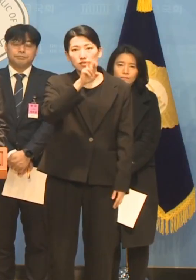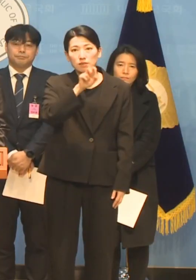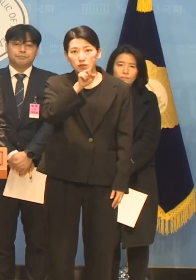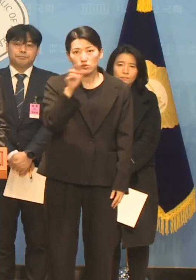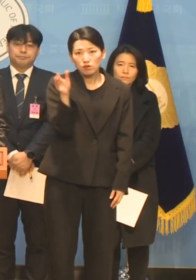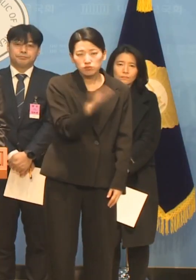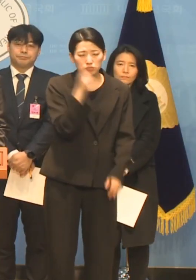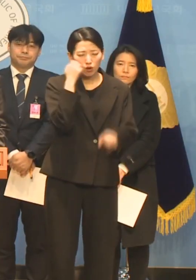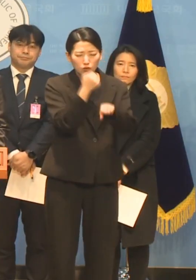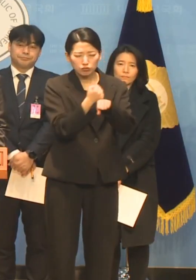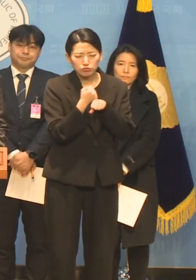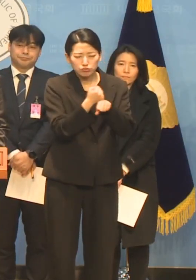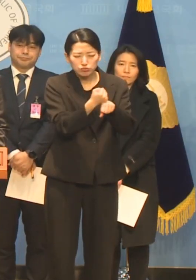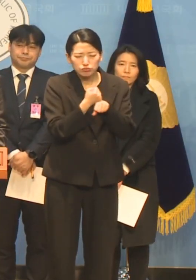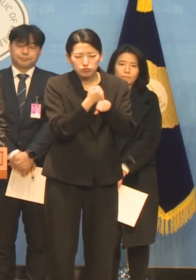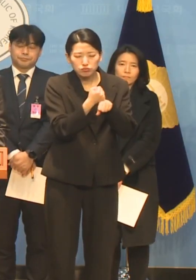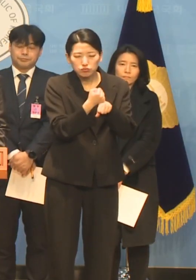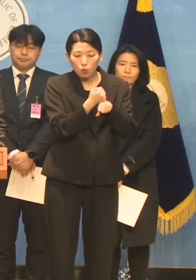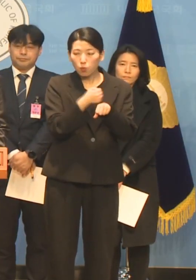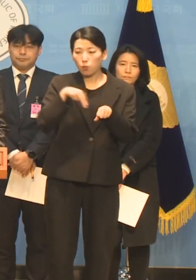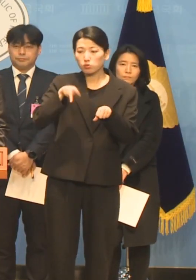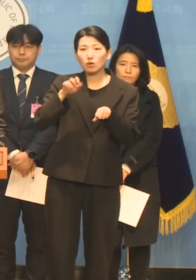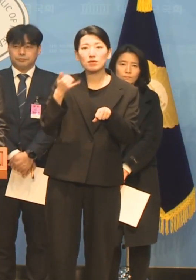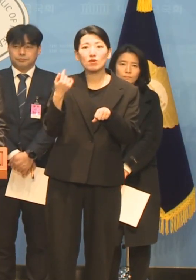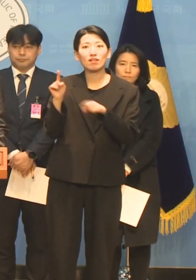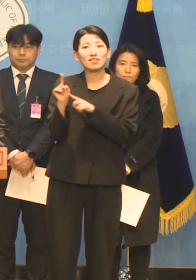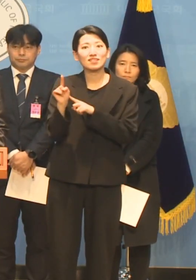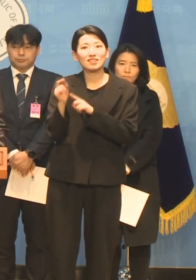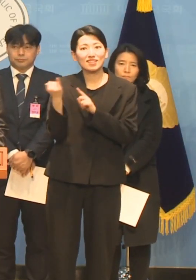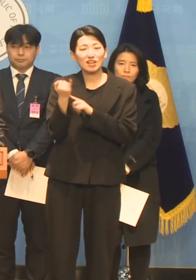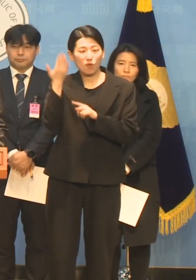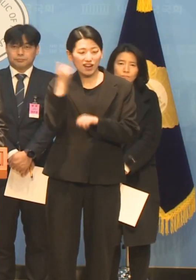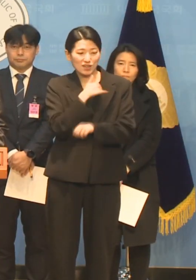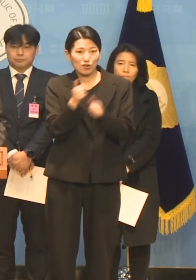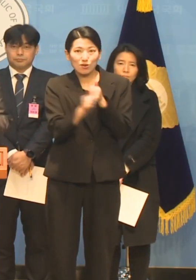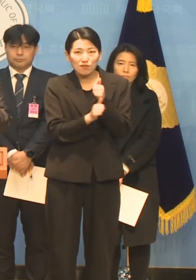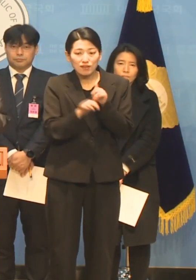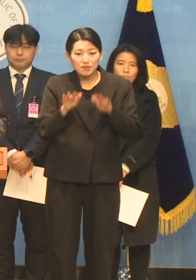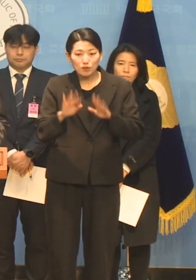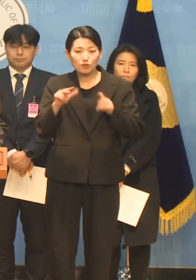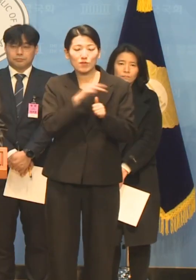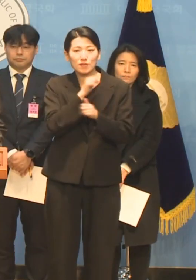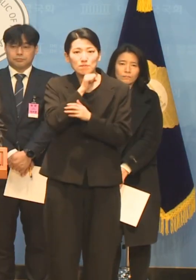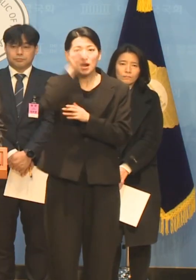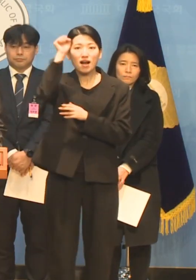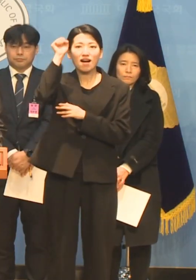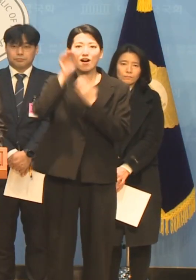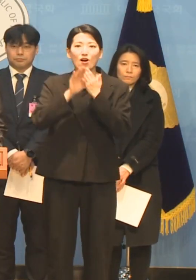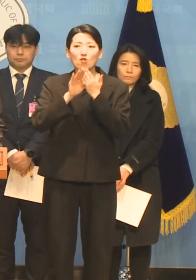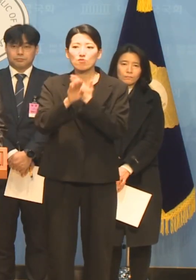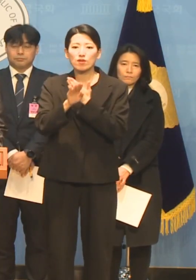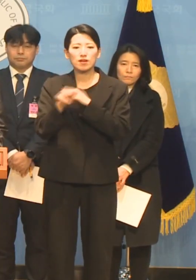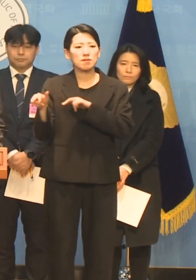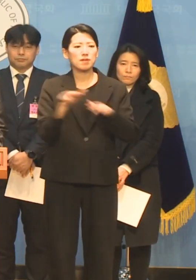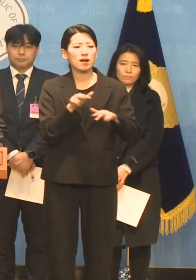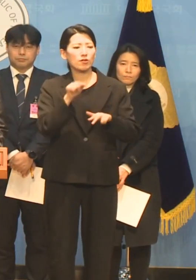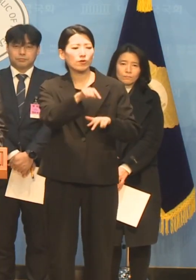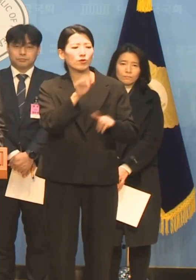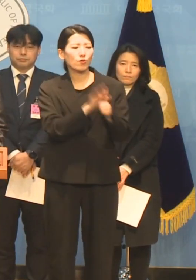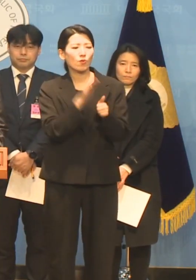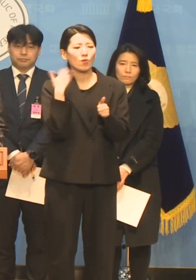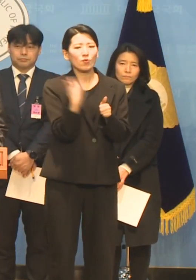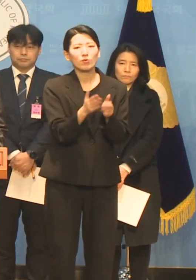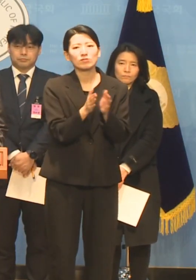중에 서미아 의원님께서 국회에 입성하자마자 그 이야기를 아주 가장 첫 번째 아젠다로 해서 지금까지 왔습니다.